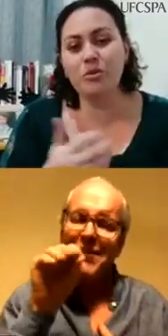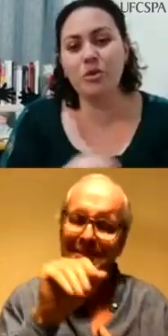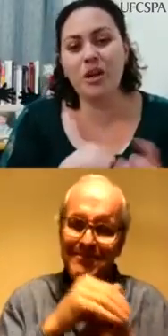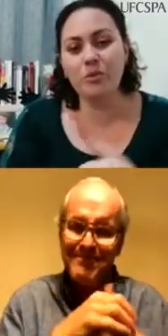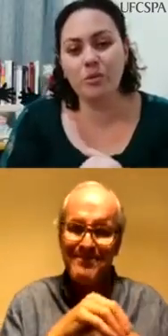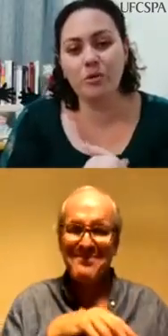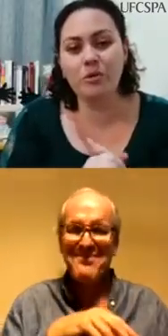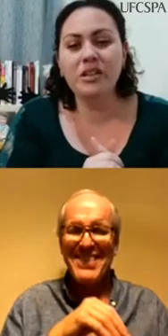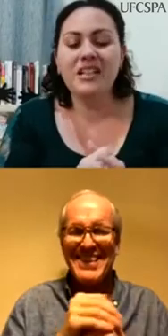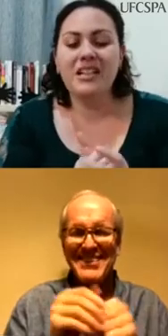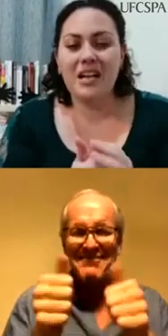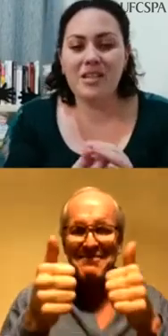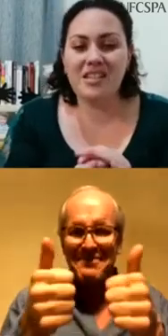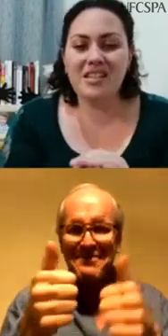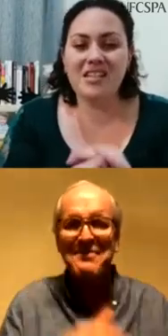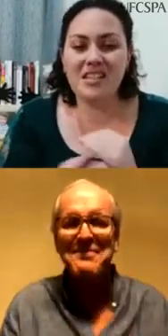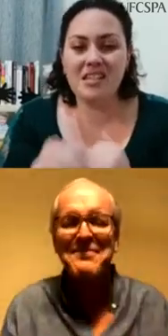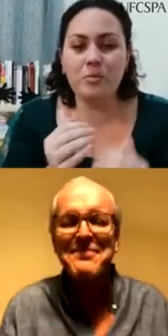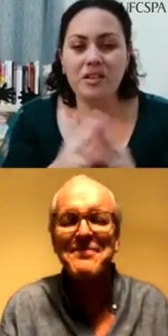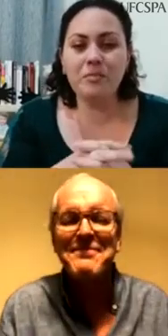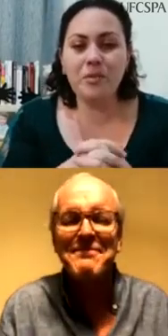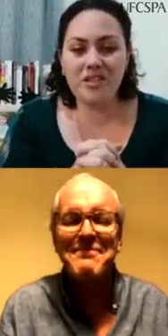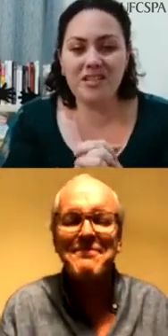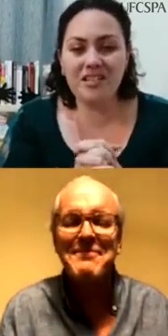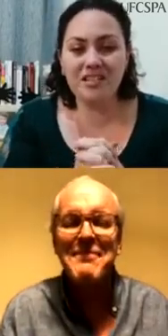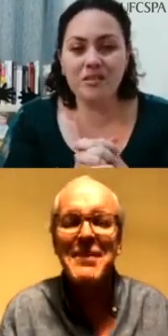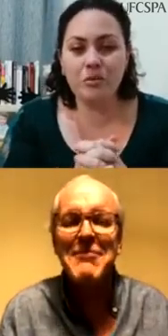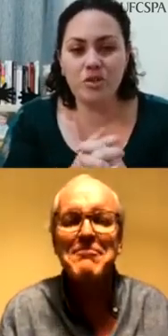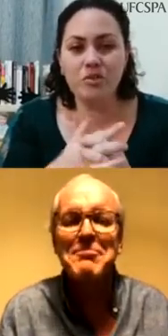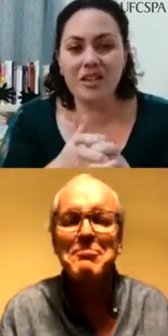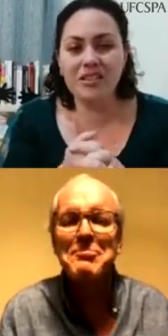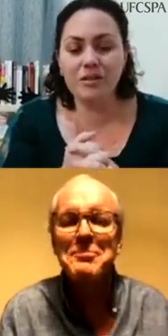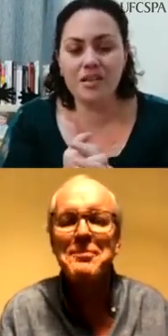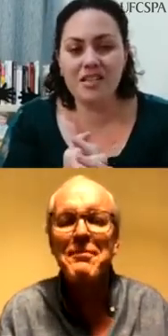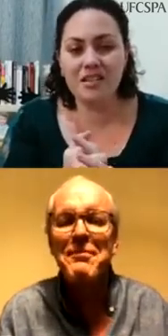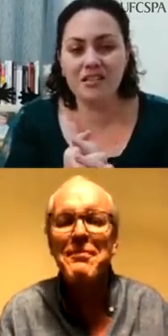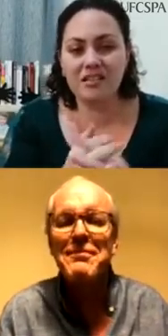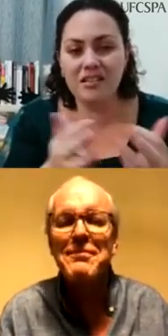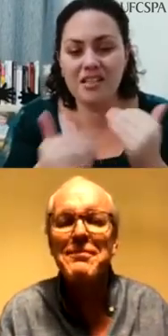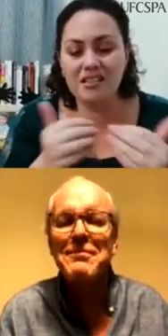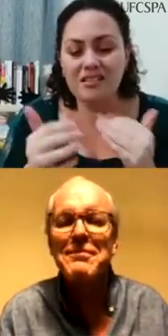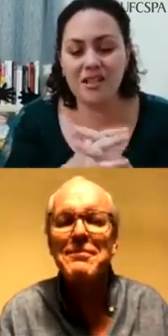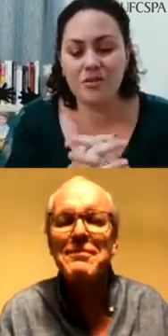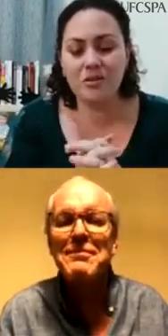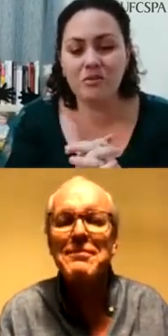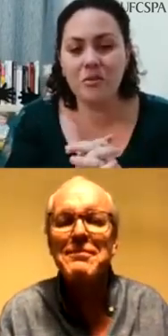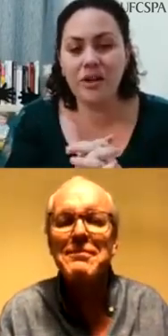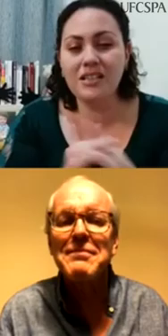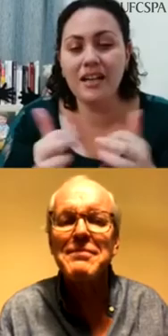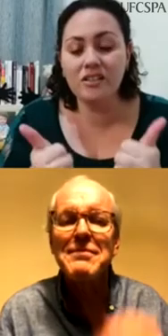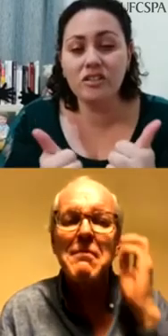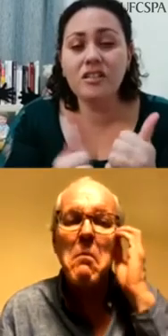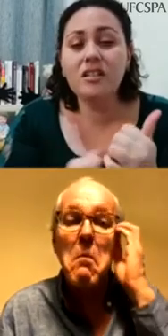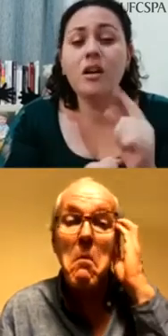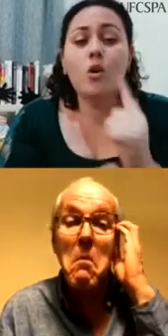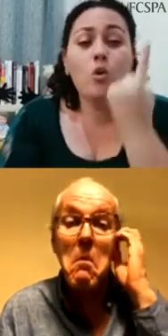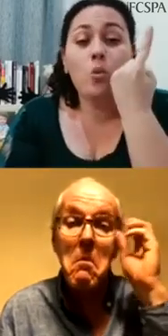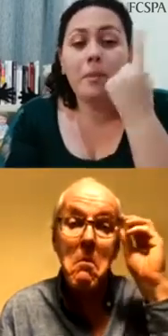tento controlar um pouco a minha sinalização para que possa continuar tendo essa tradução com